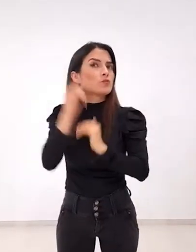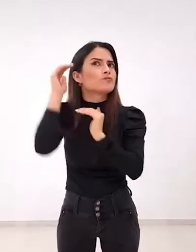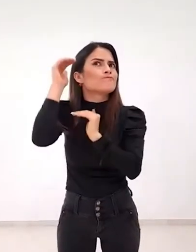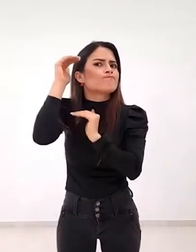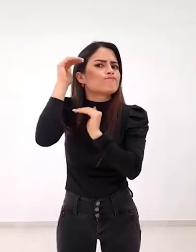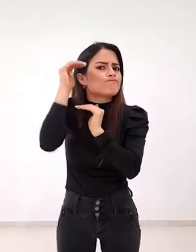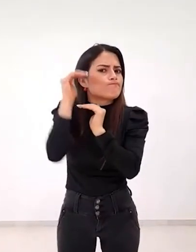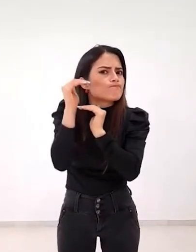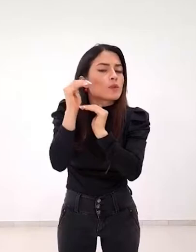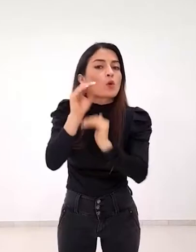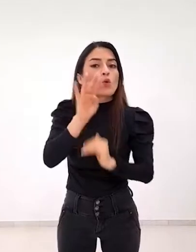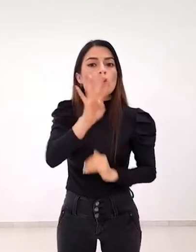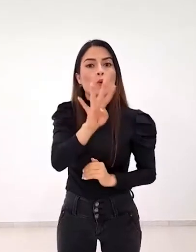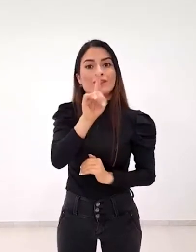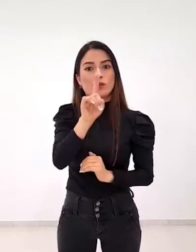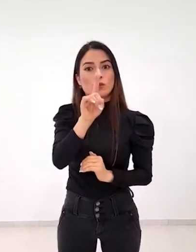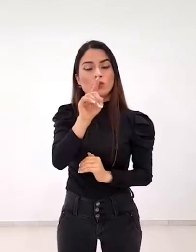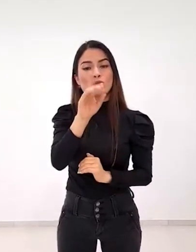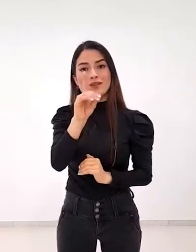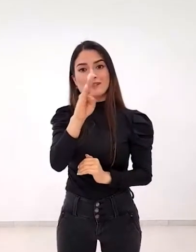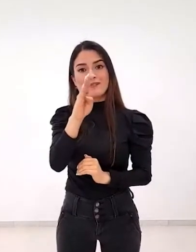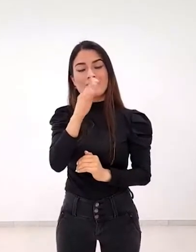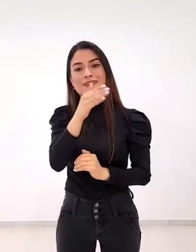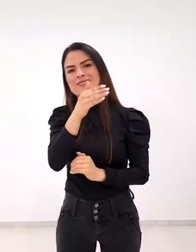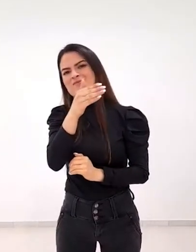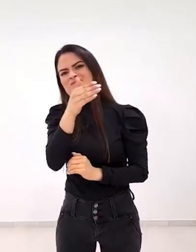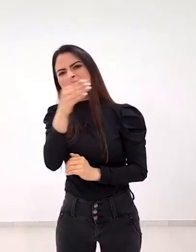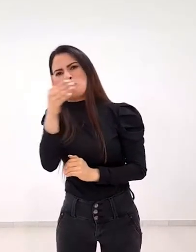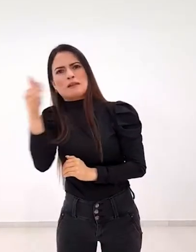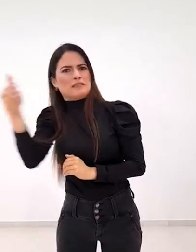e incluye niveles como sordera